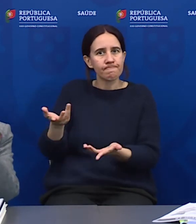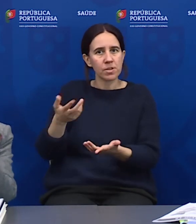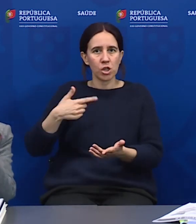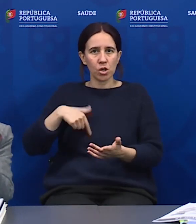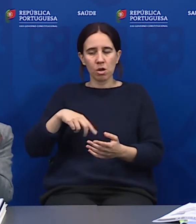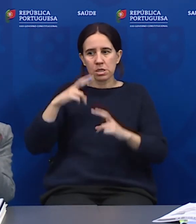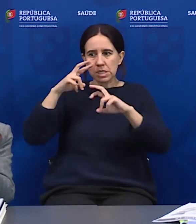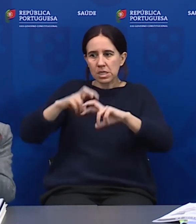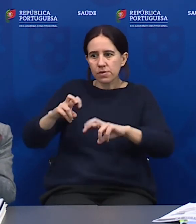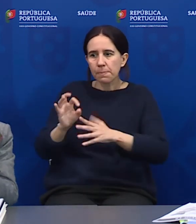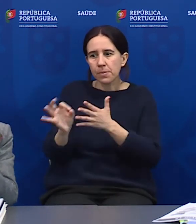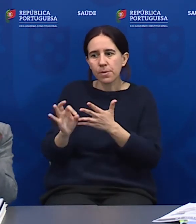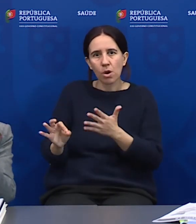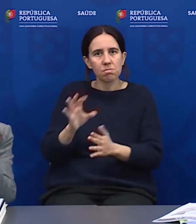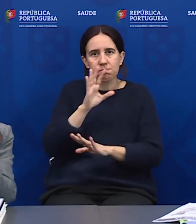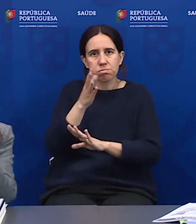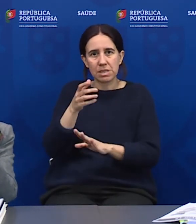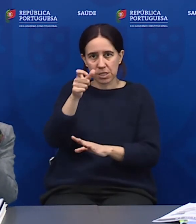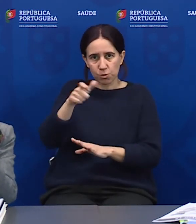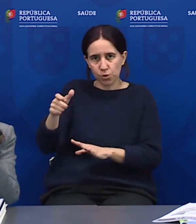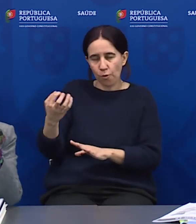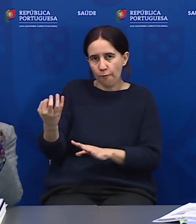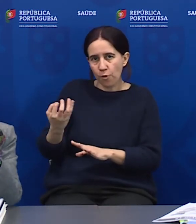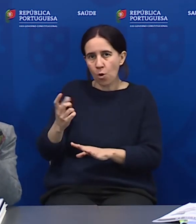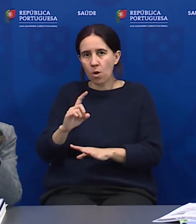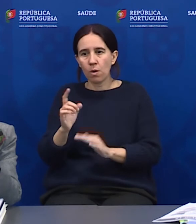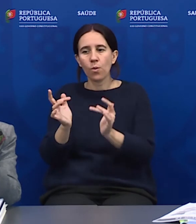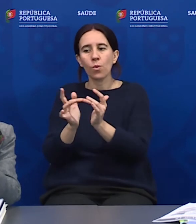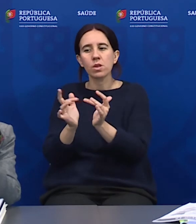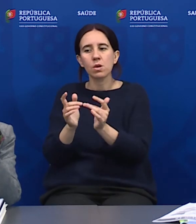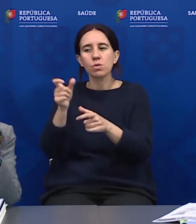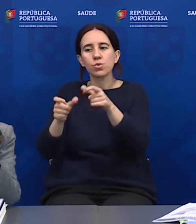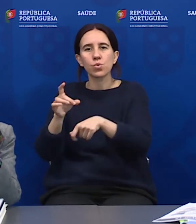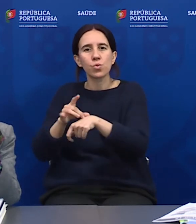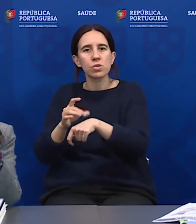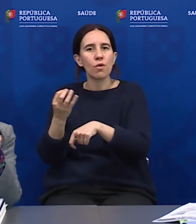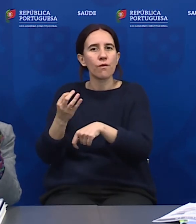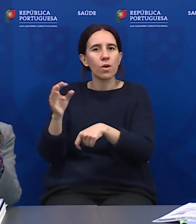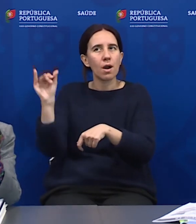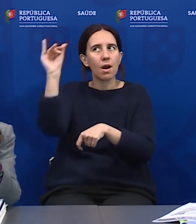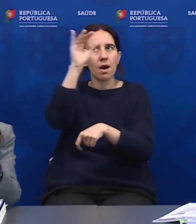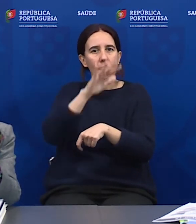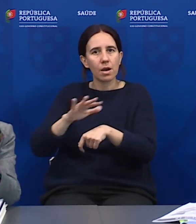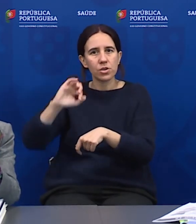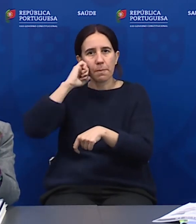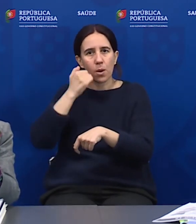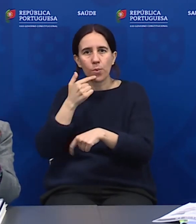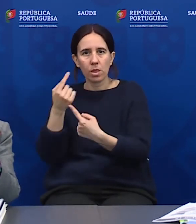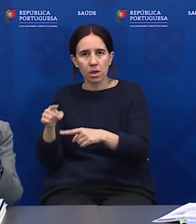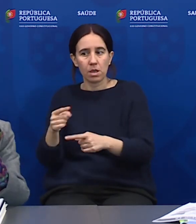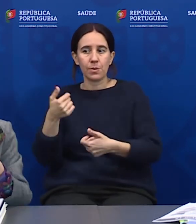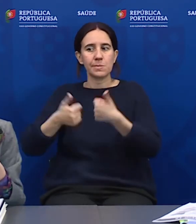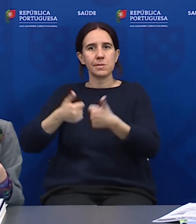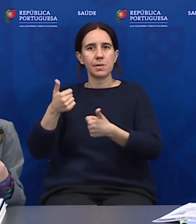de investigar até ao pormenor se estas pessoas estiveram ou não em contacto com doentes ou se vieram de áreas muito afetadas. Então,